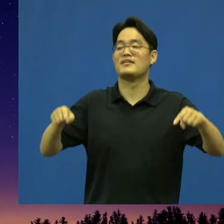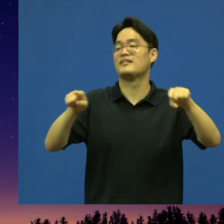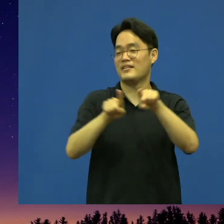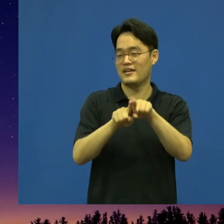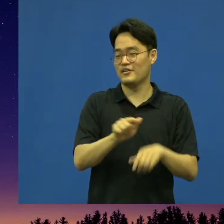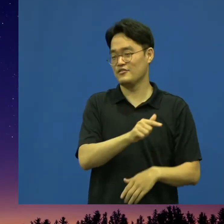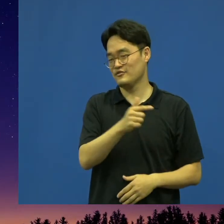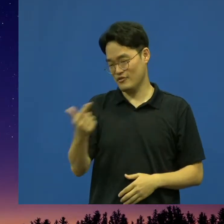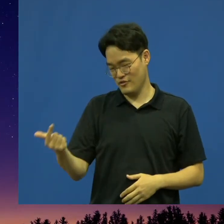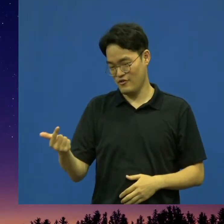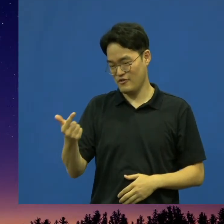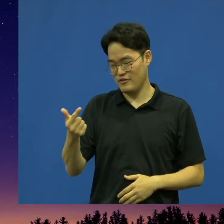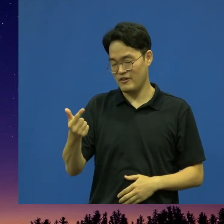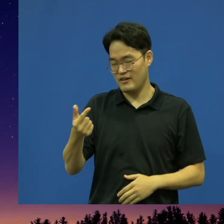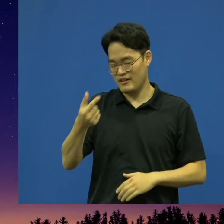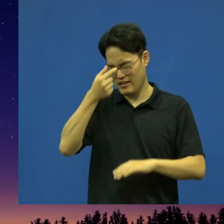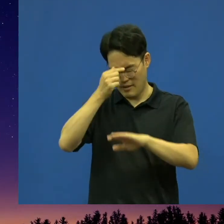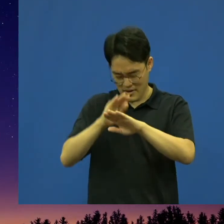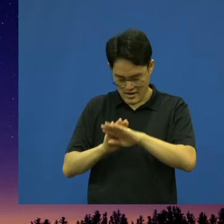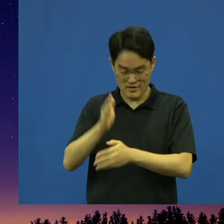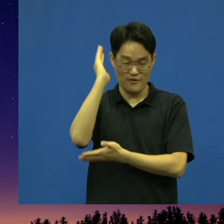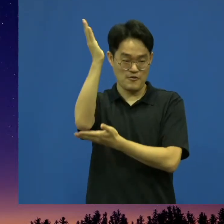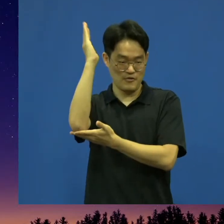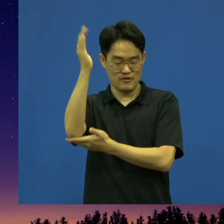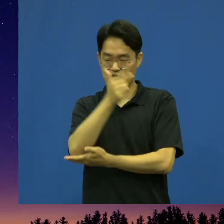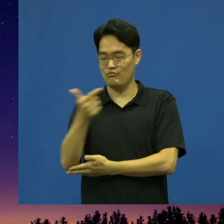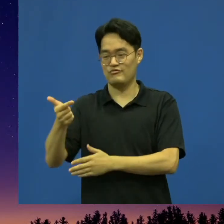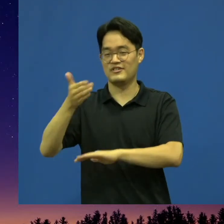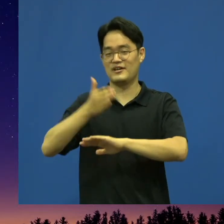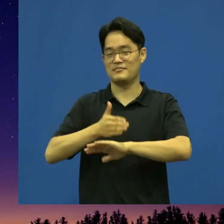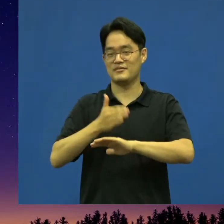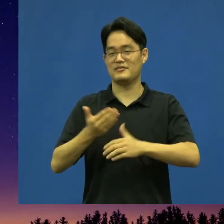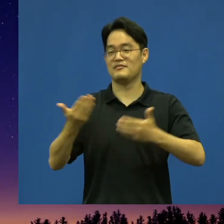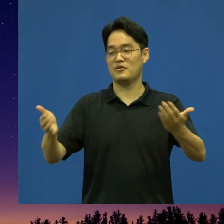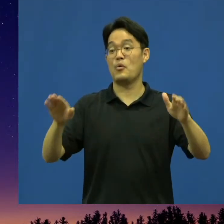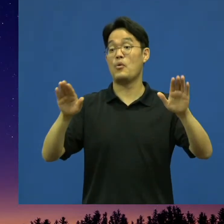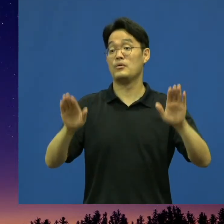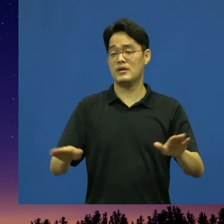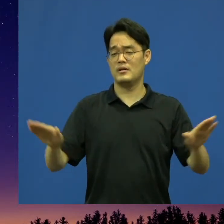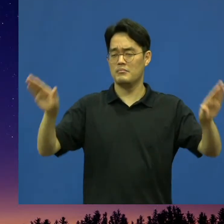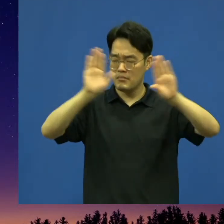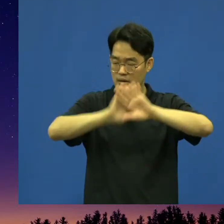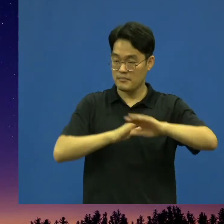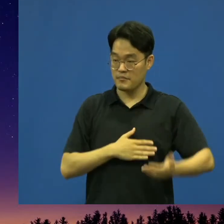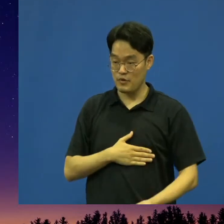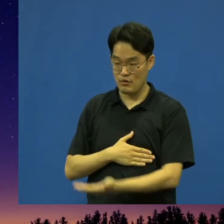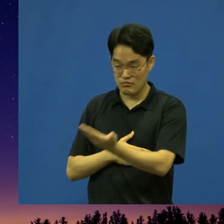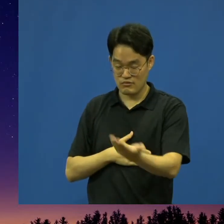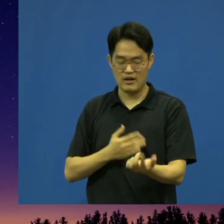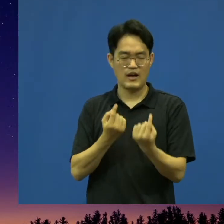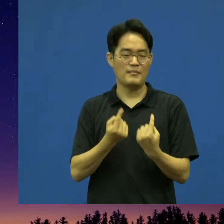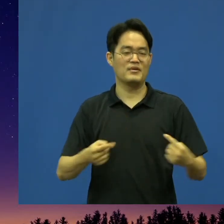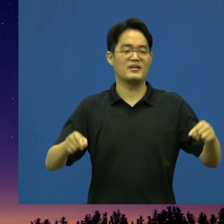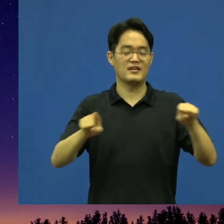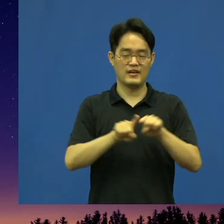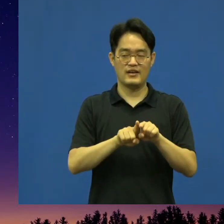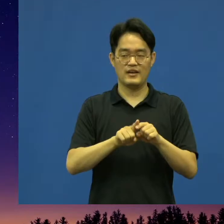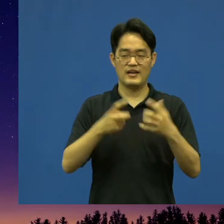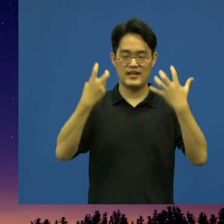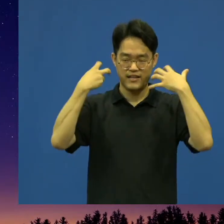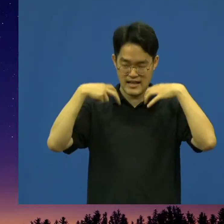말씀 나누게 되어서 너무 감사하고요. 오늘 저녁에 여러분들과 다니엘서